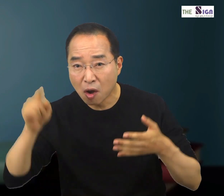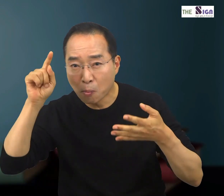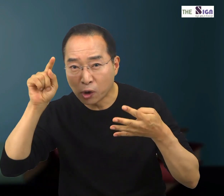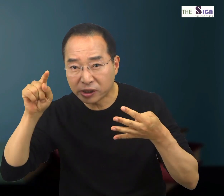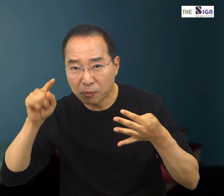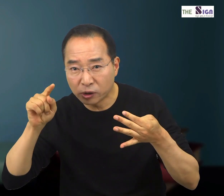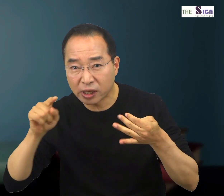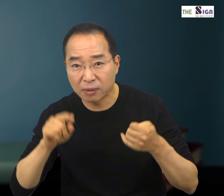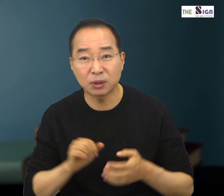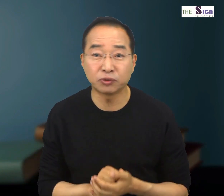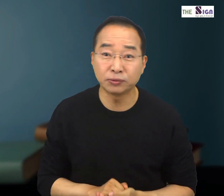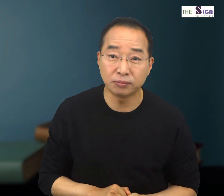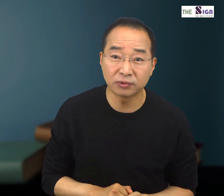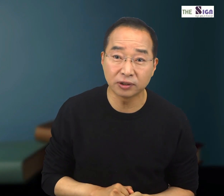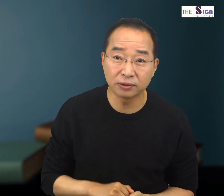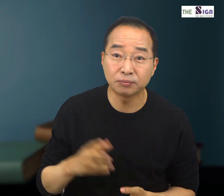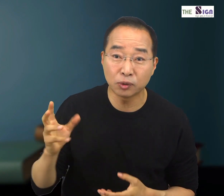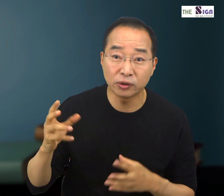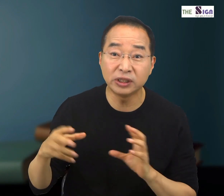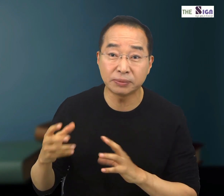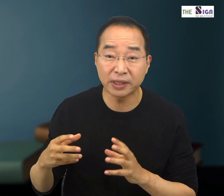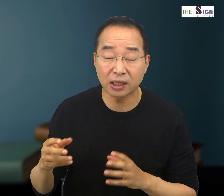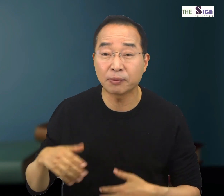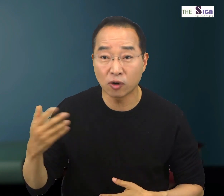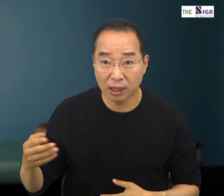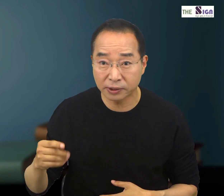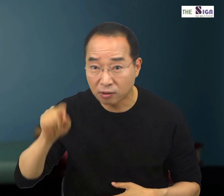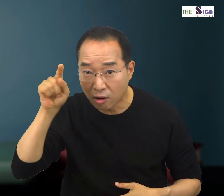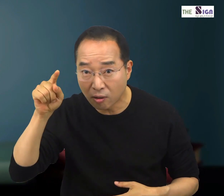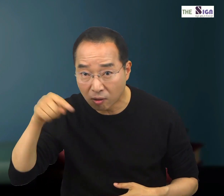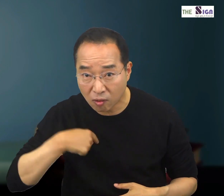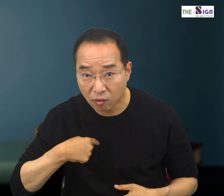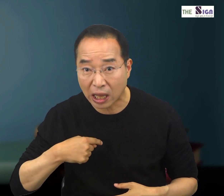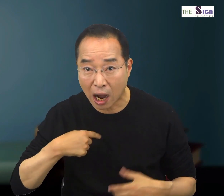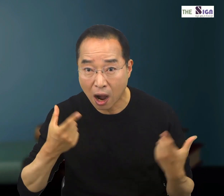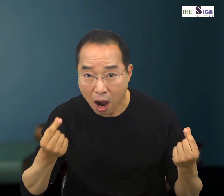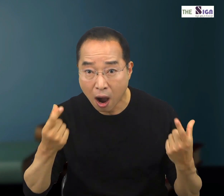뭘 때 이러면 무슨 뭐 의심되니까 병원 가면서